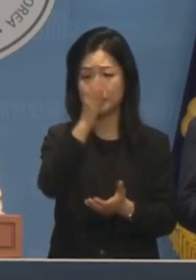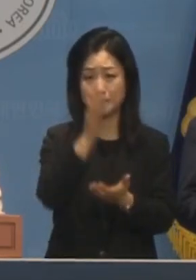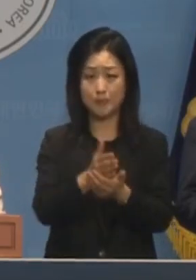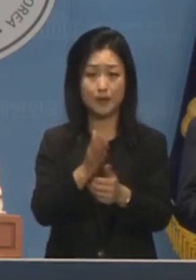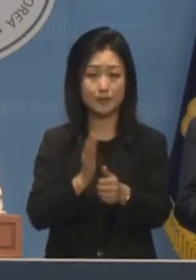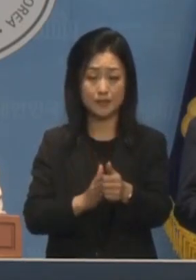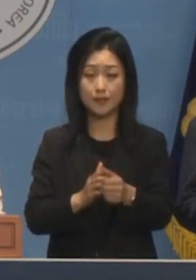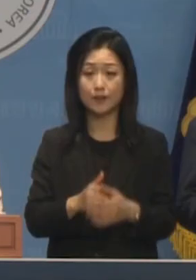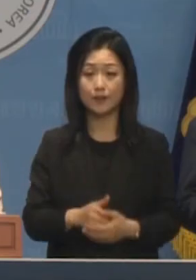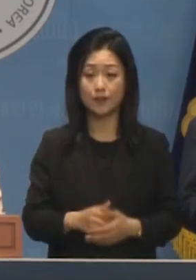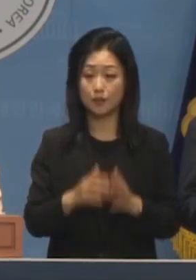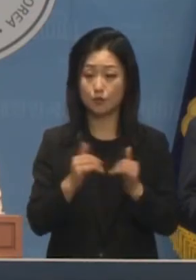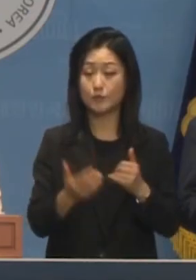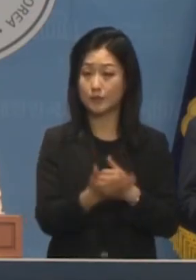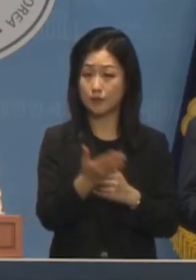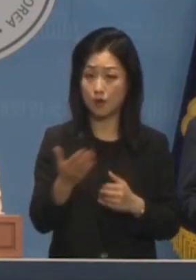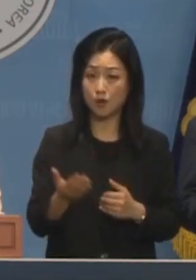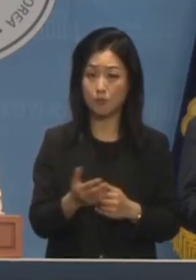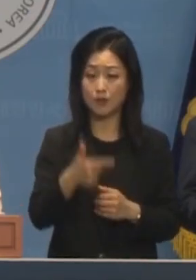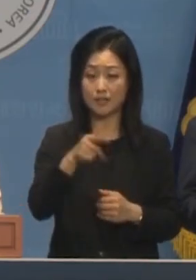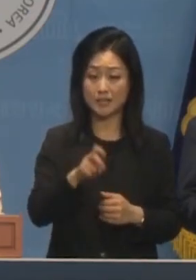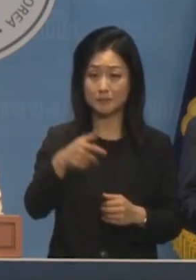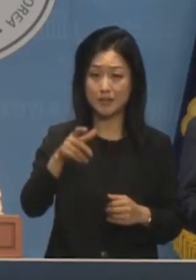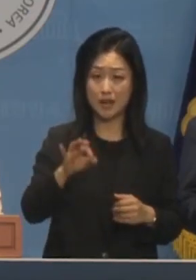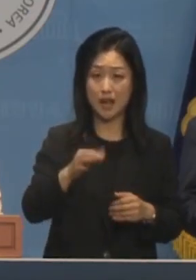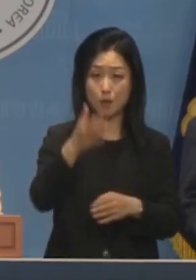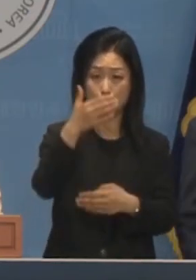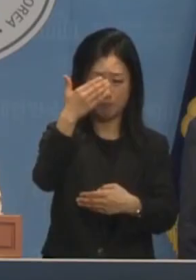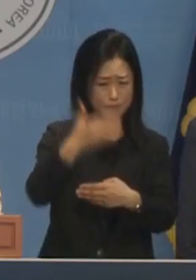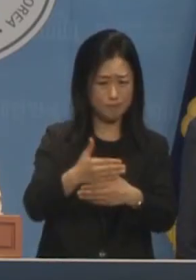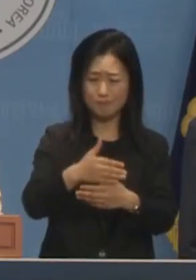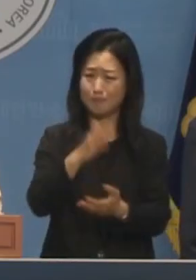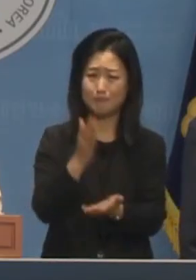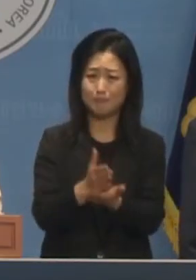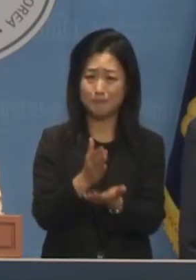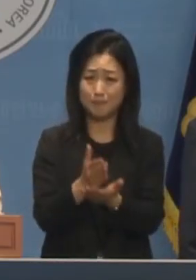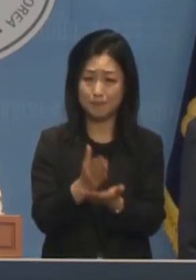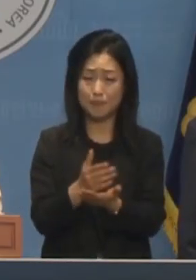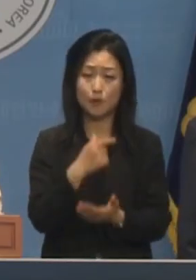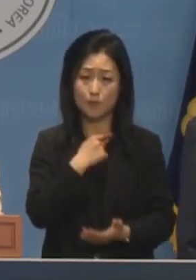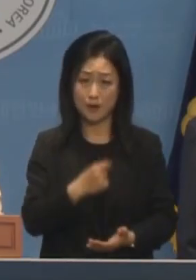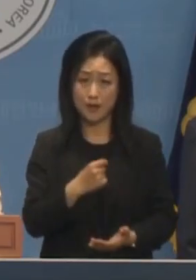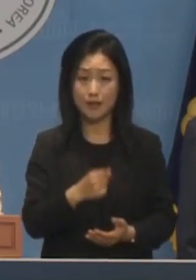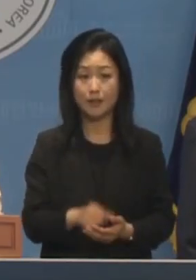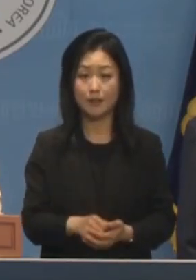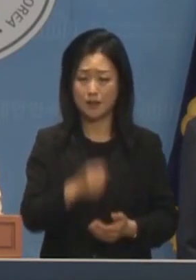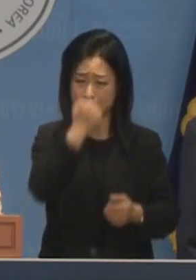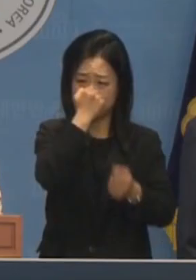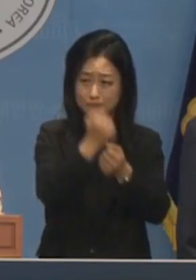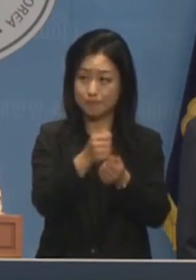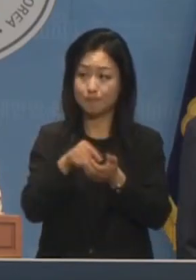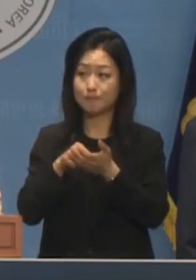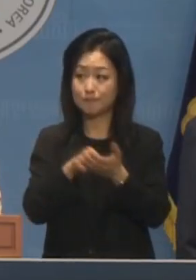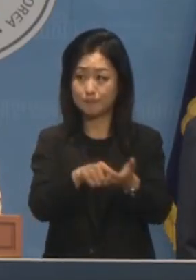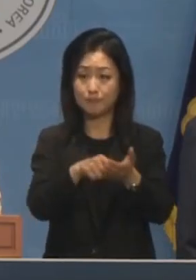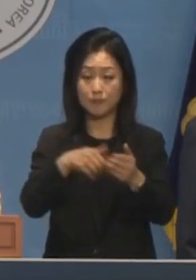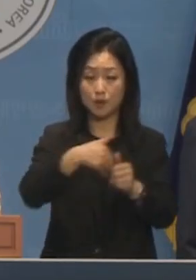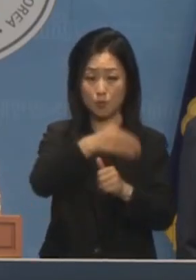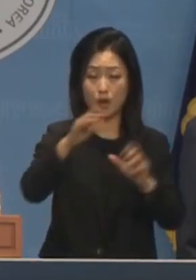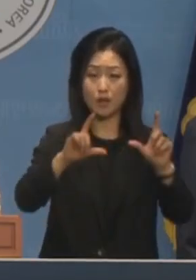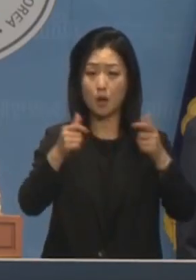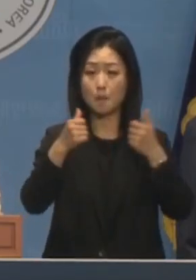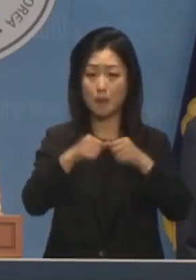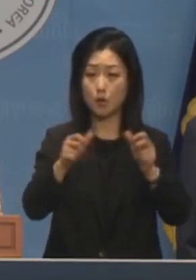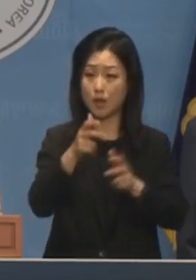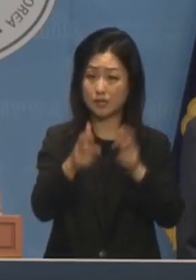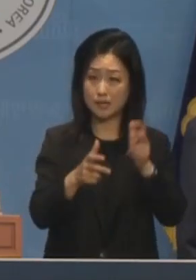것입니까? 국민들은 금강보 재가동에 반대하고 있습니다. 막무가내로 밀어붙이는 환경 파괴